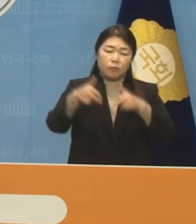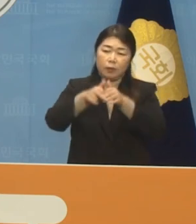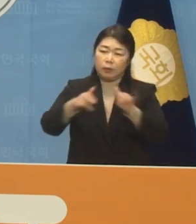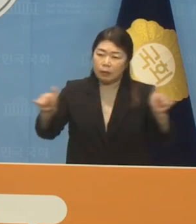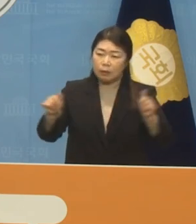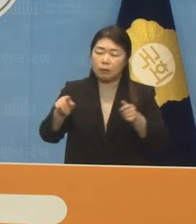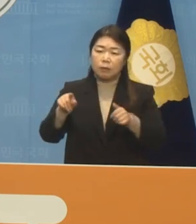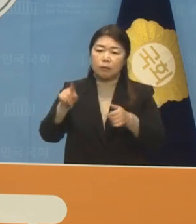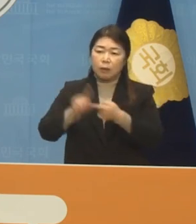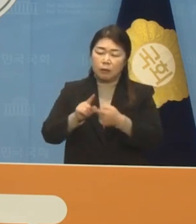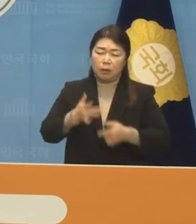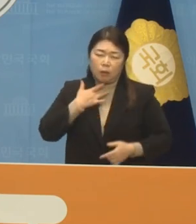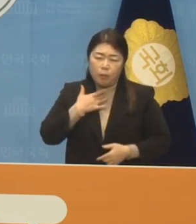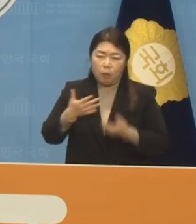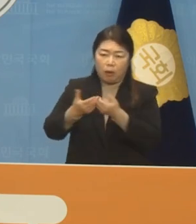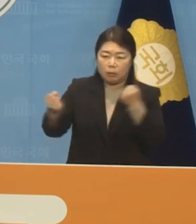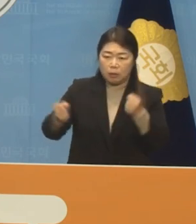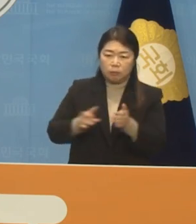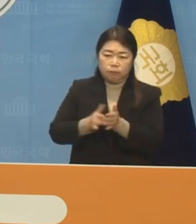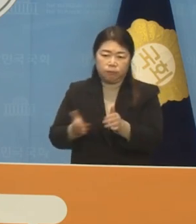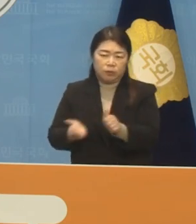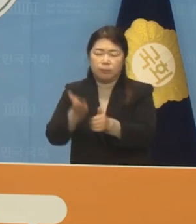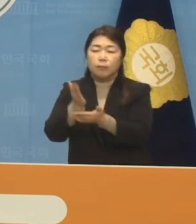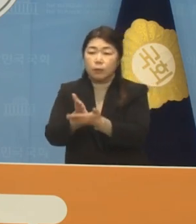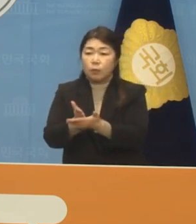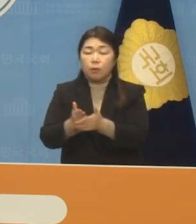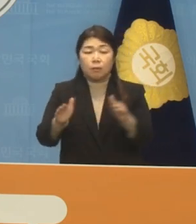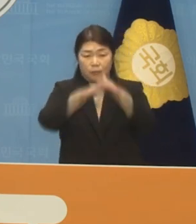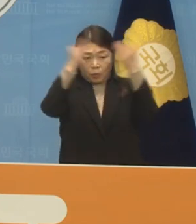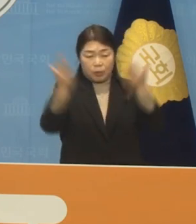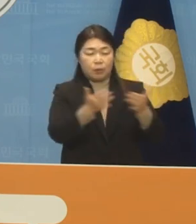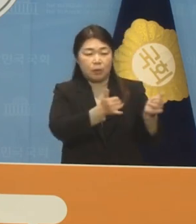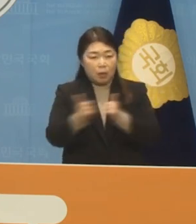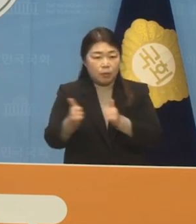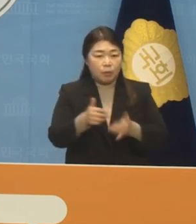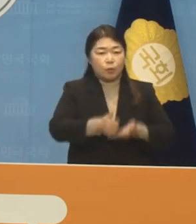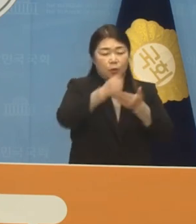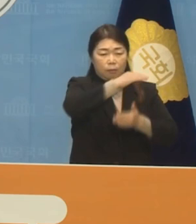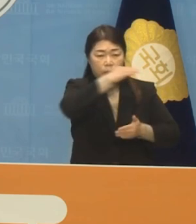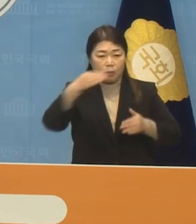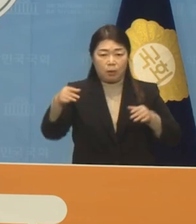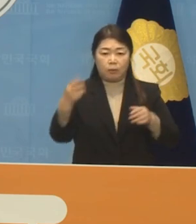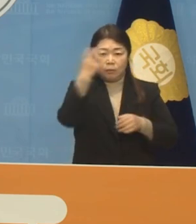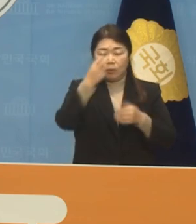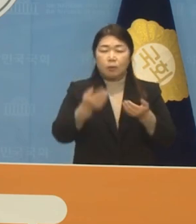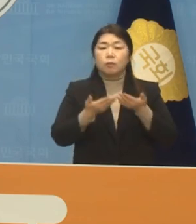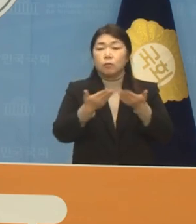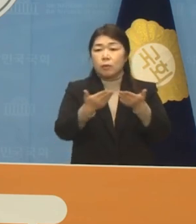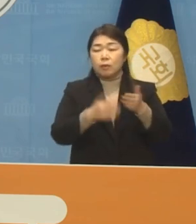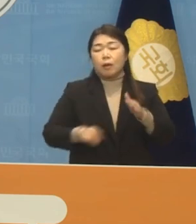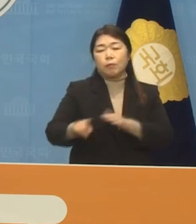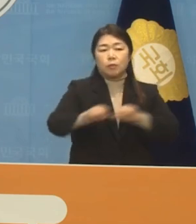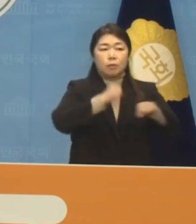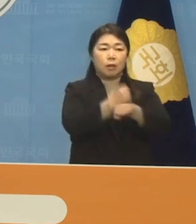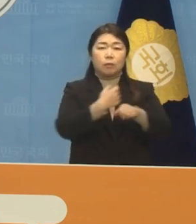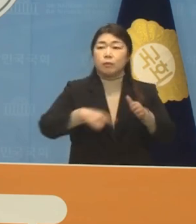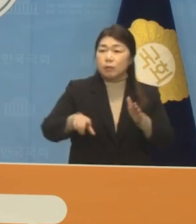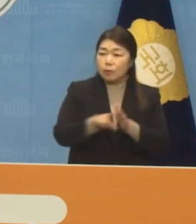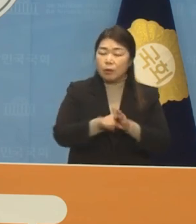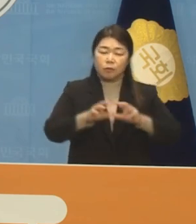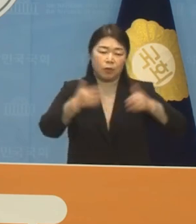장애인에 대한 혐오와 갈라치기를 조장하기보다 모든 시민의 존엄과 평등을 지키는 일에 앞장설 수 있도록 한